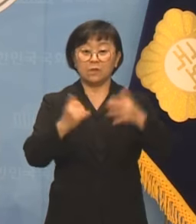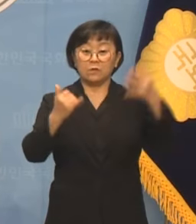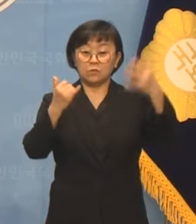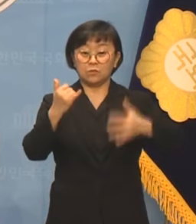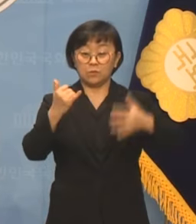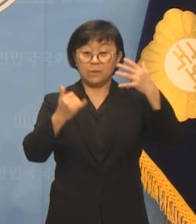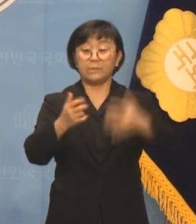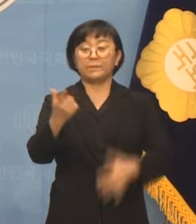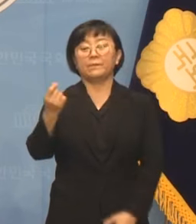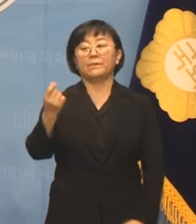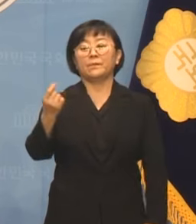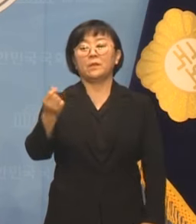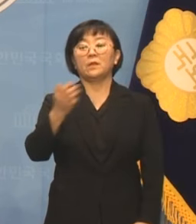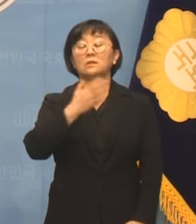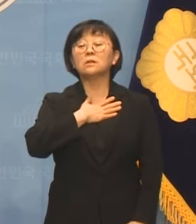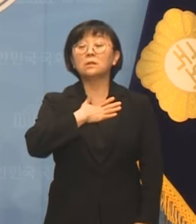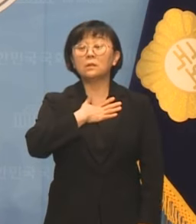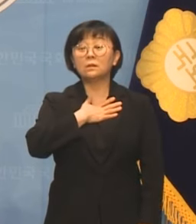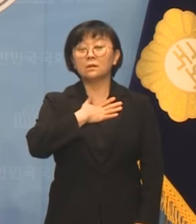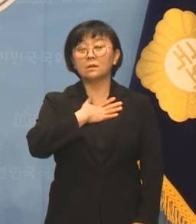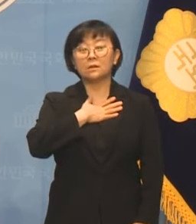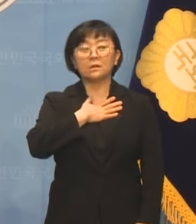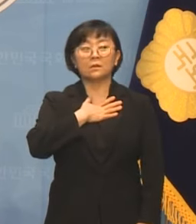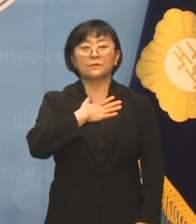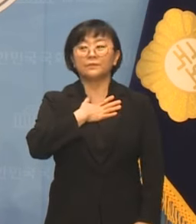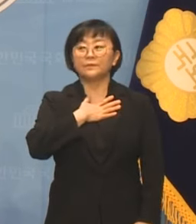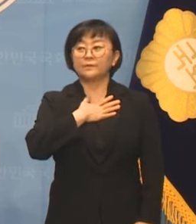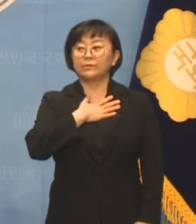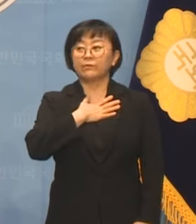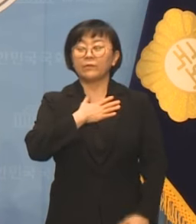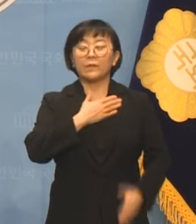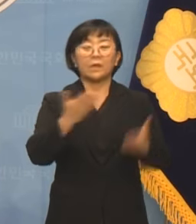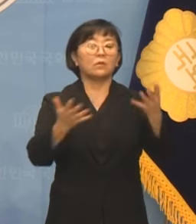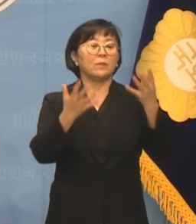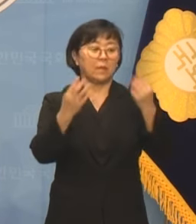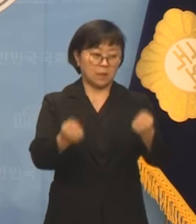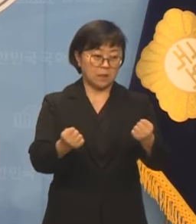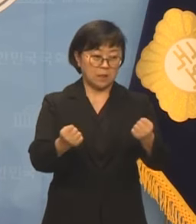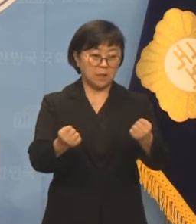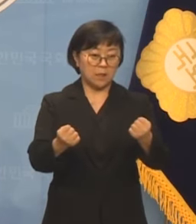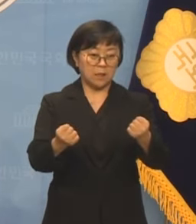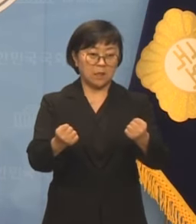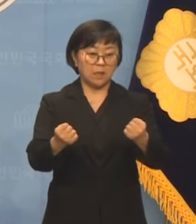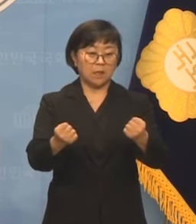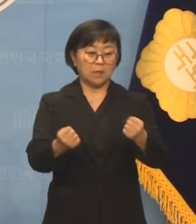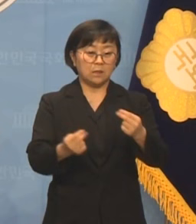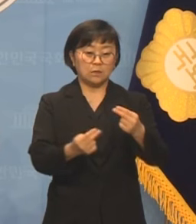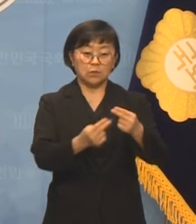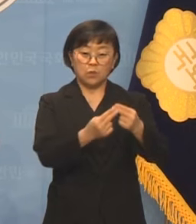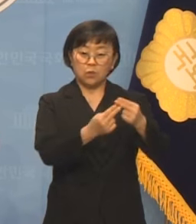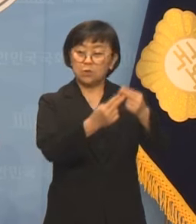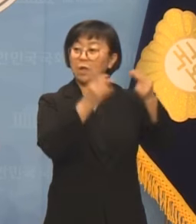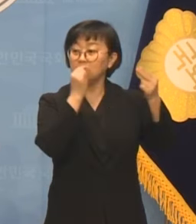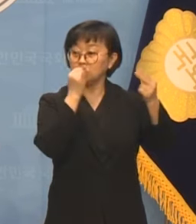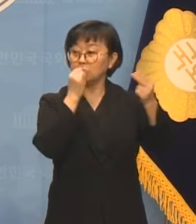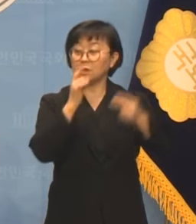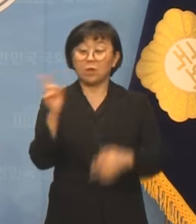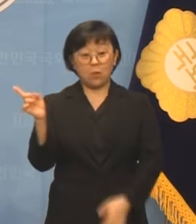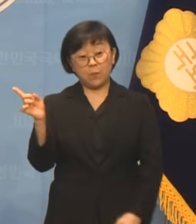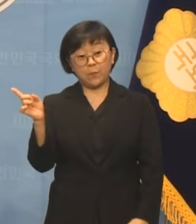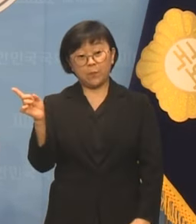유튜브를 했는데 제가 사실은 일도 많아서 차곡차곡 쌓아두고 있는데요.